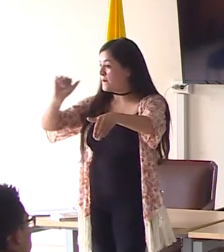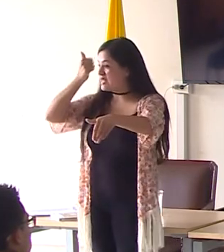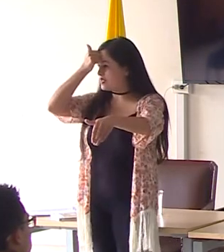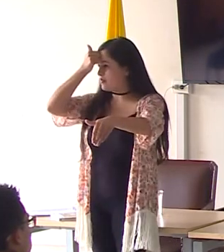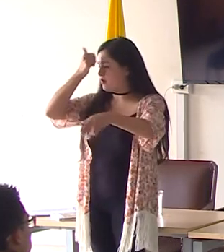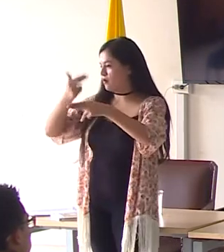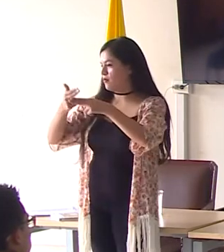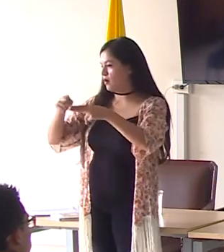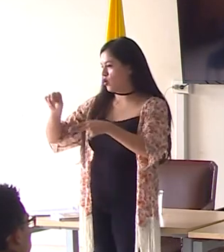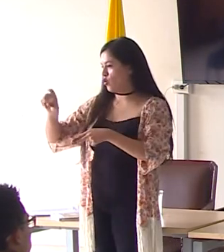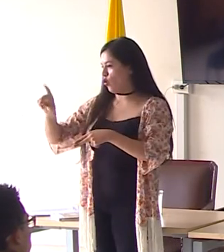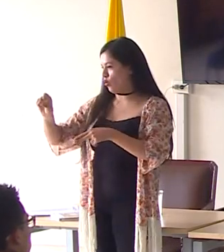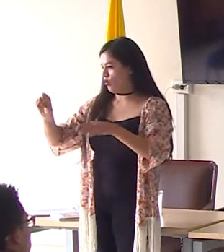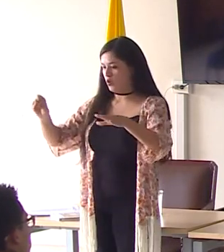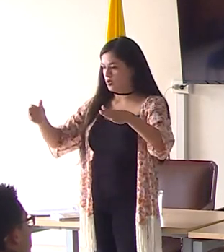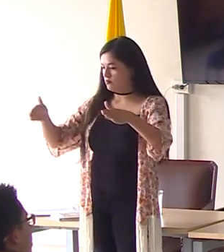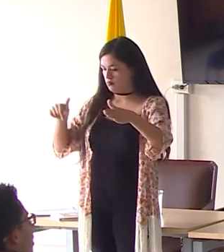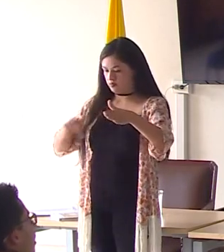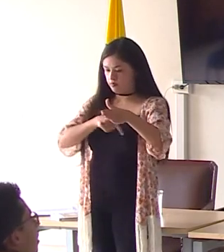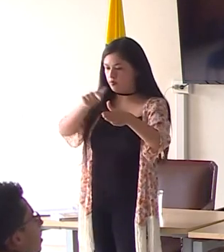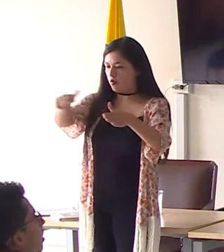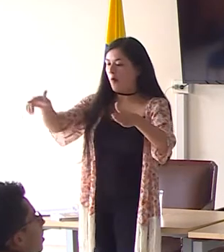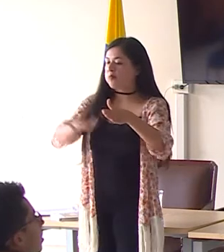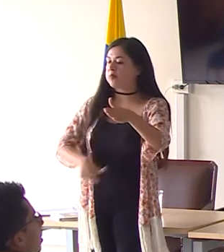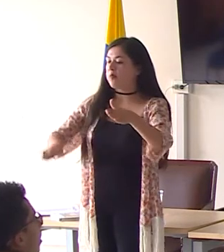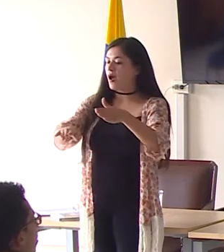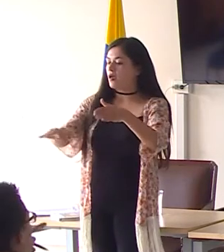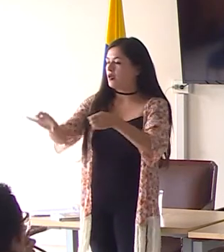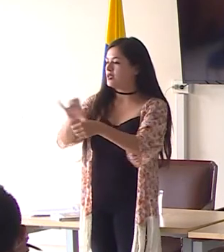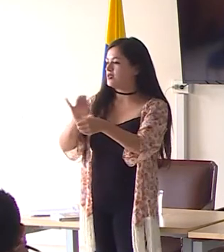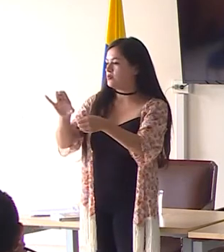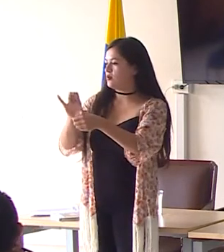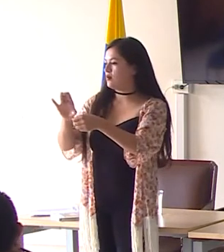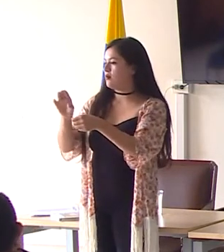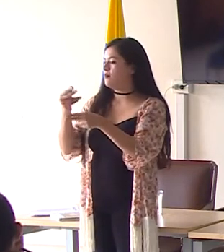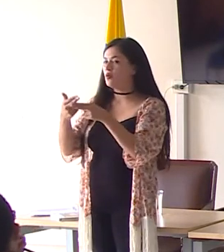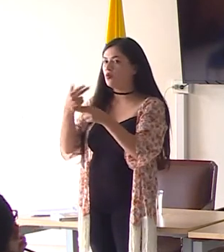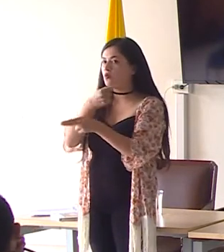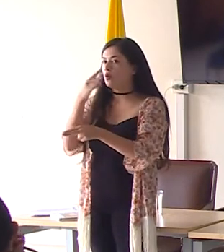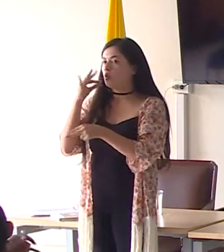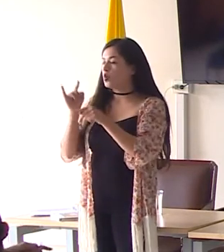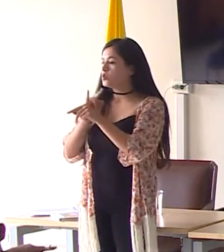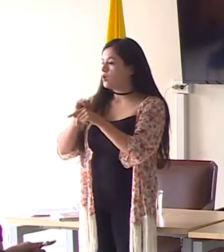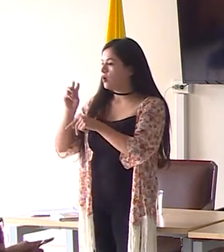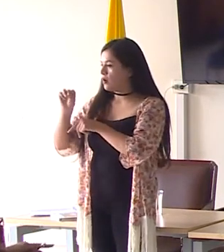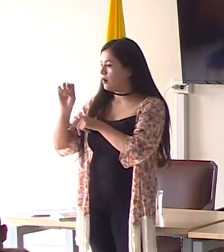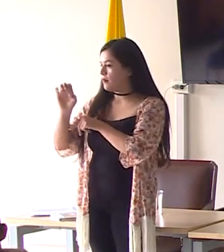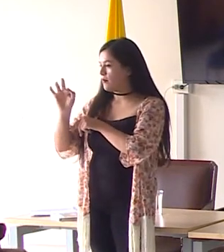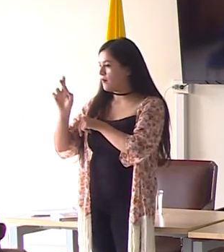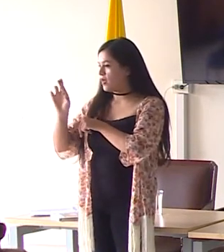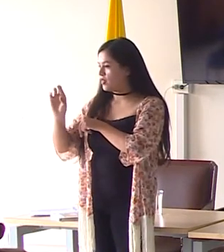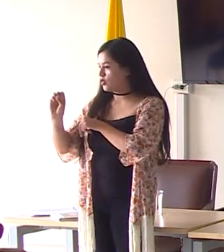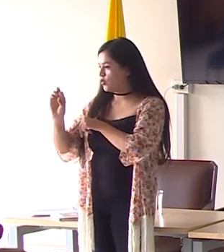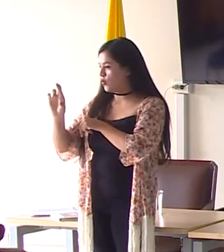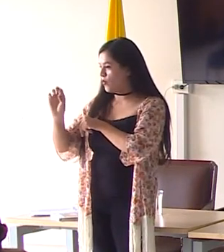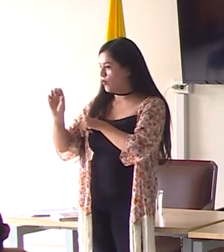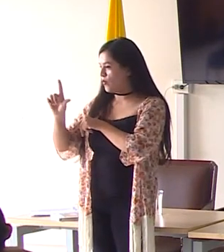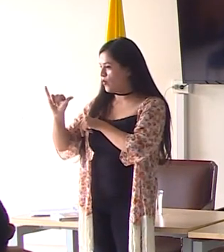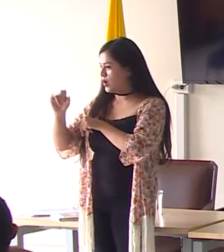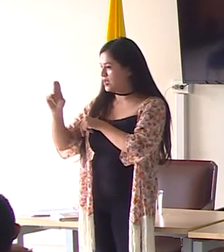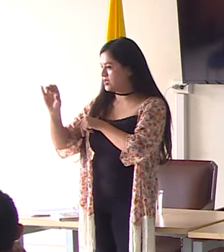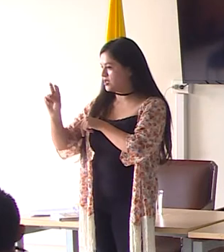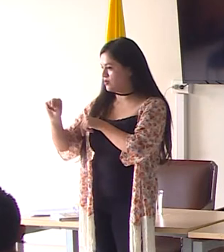enfocarme cuando ya ahorita que vamos a hablar de metropolización pues en esta escala desde este triángulo o este